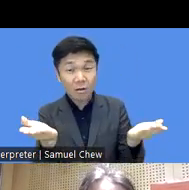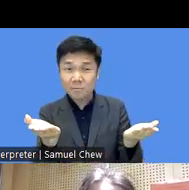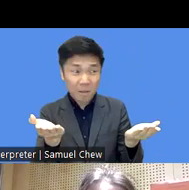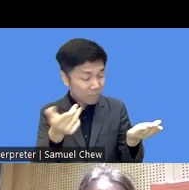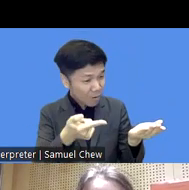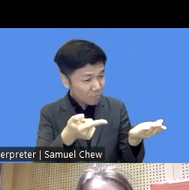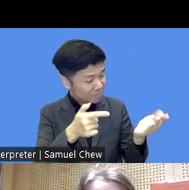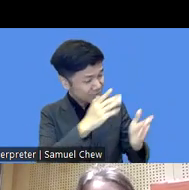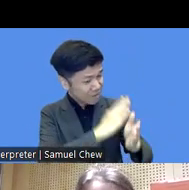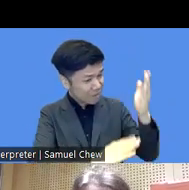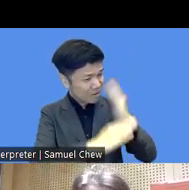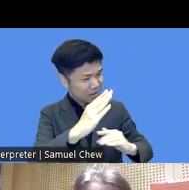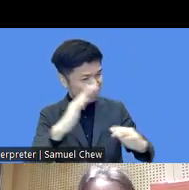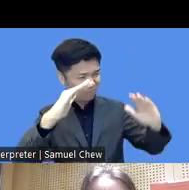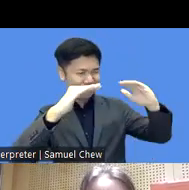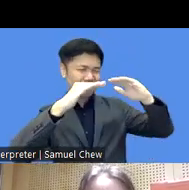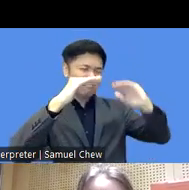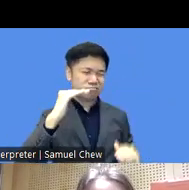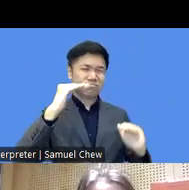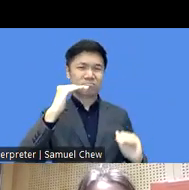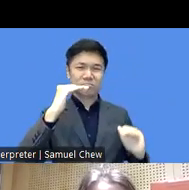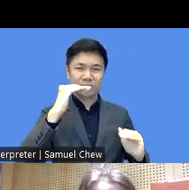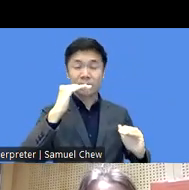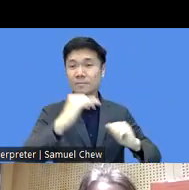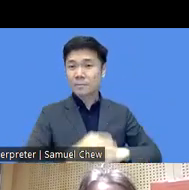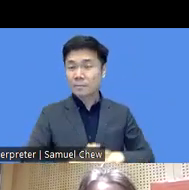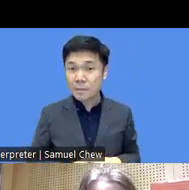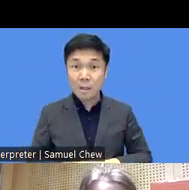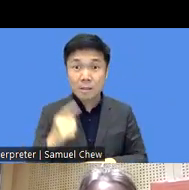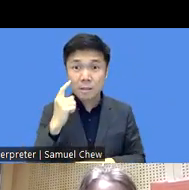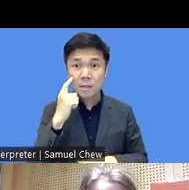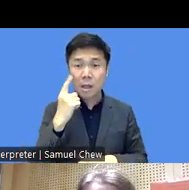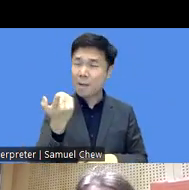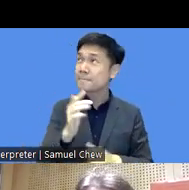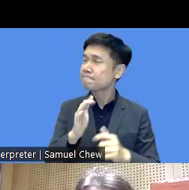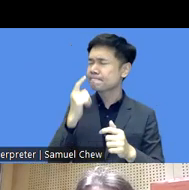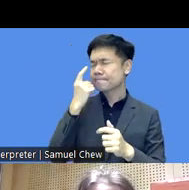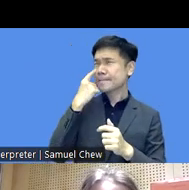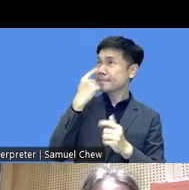con los problemas anteriores. Así que eso se